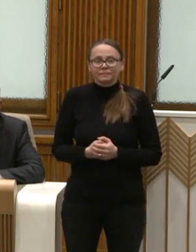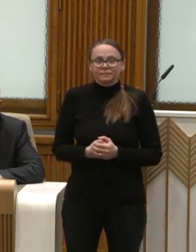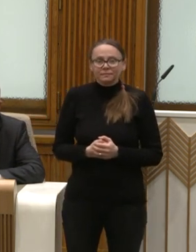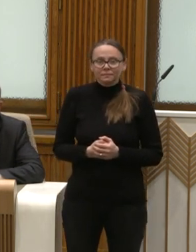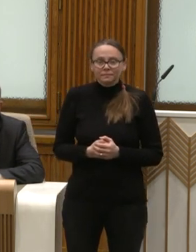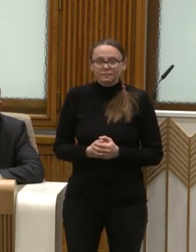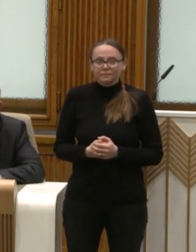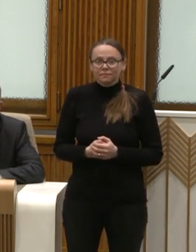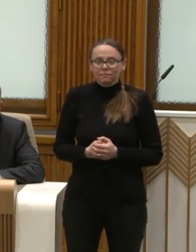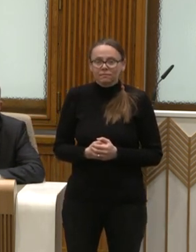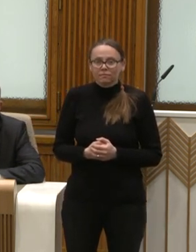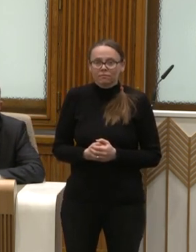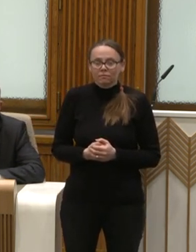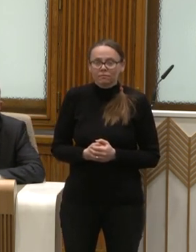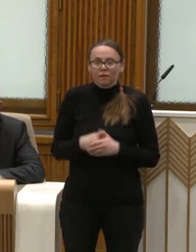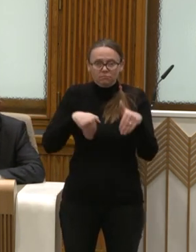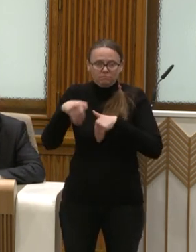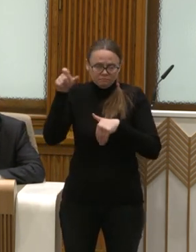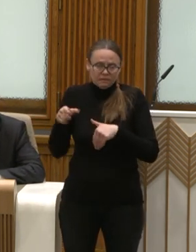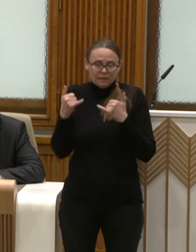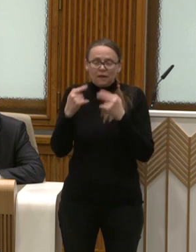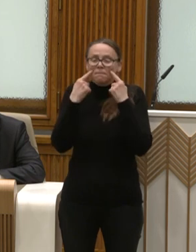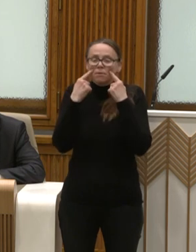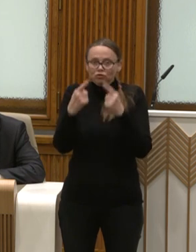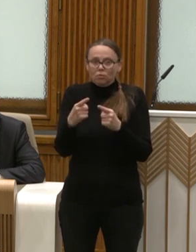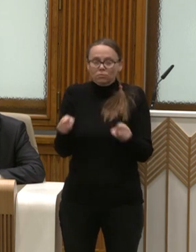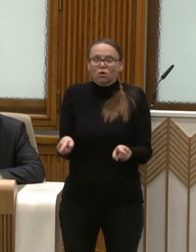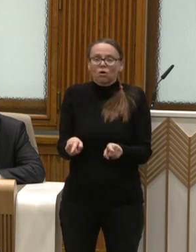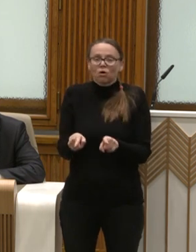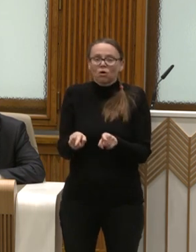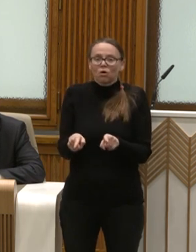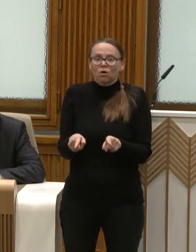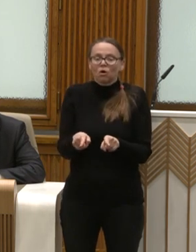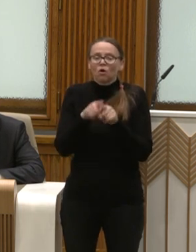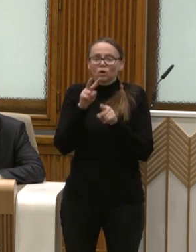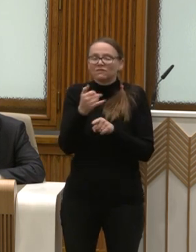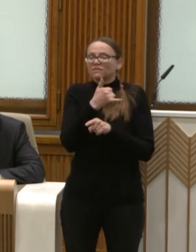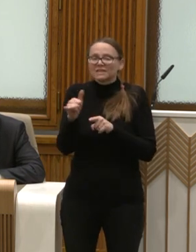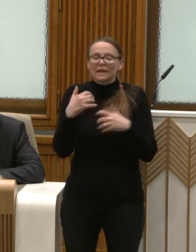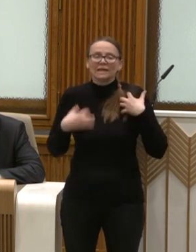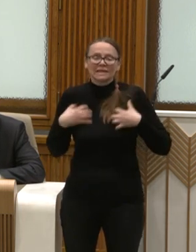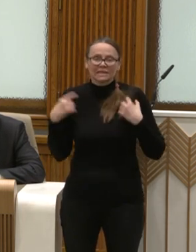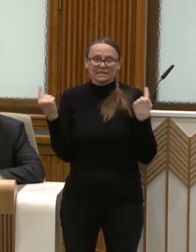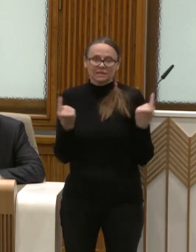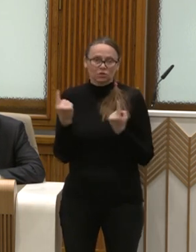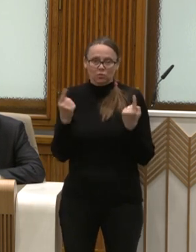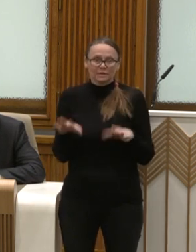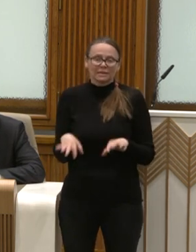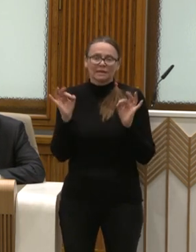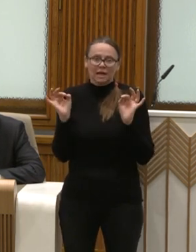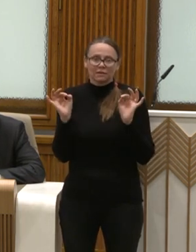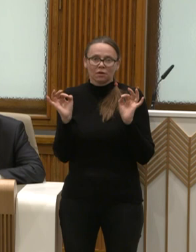Ja, poglejte, seveda, glede na to, da podobno kot v vsaki krizni situaciji se najdejo